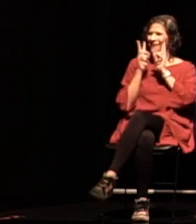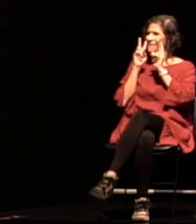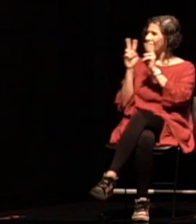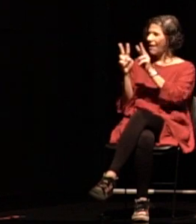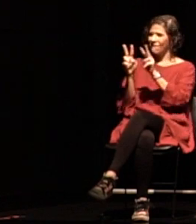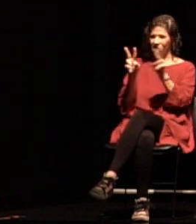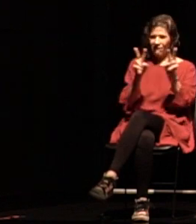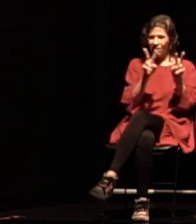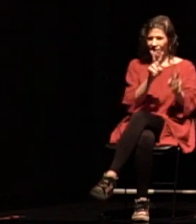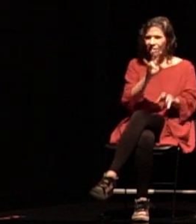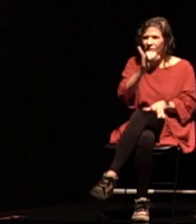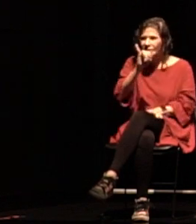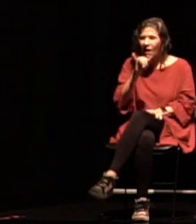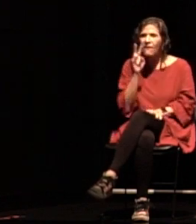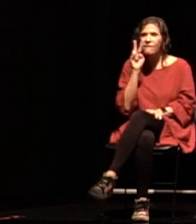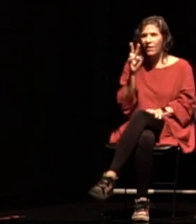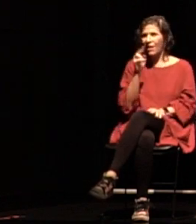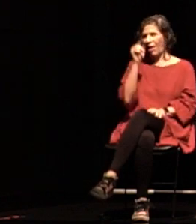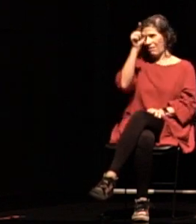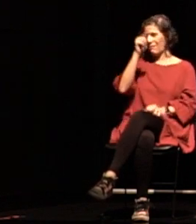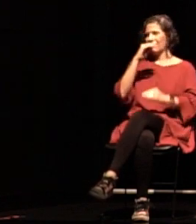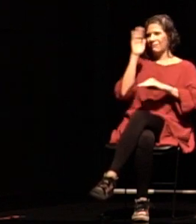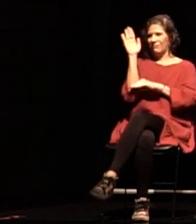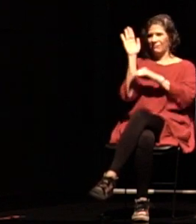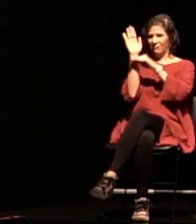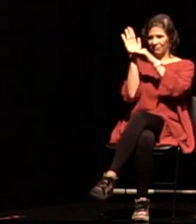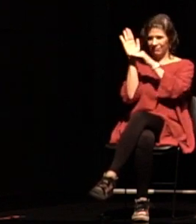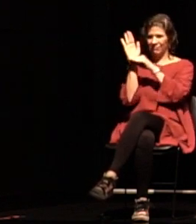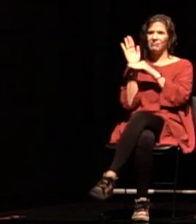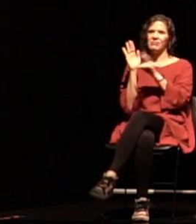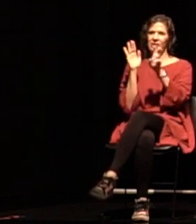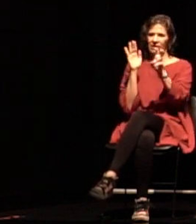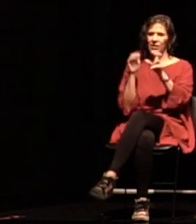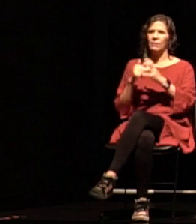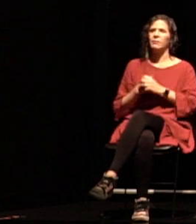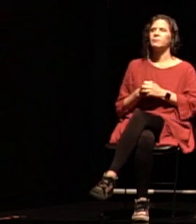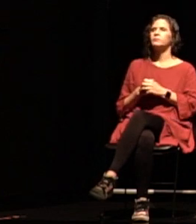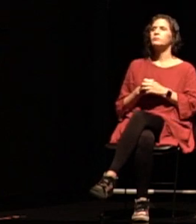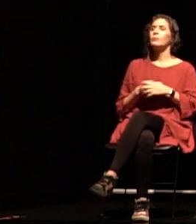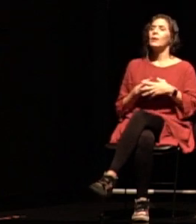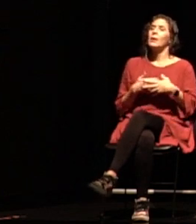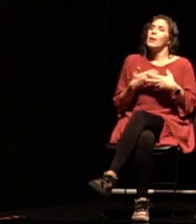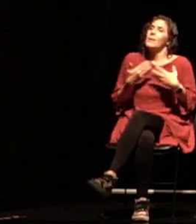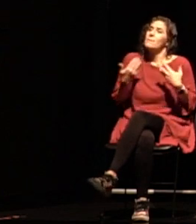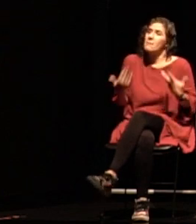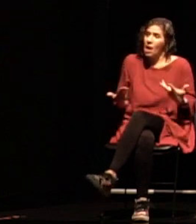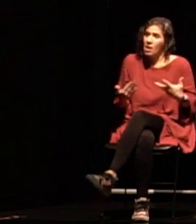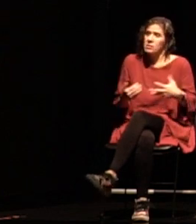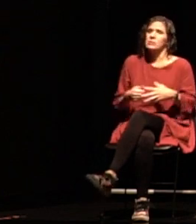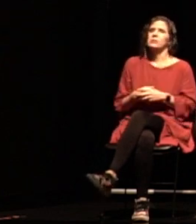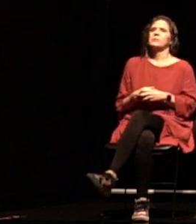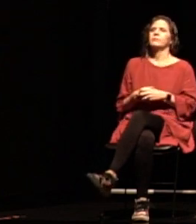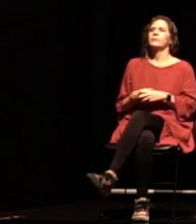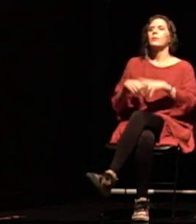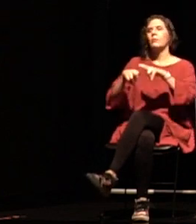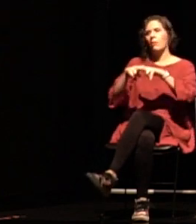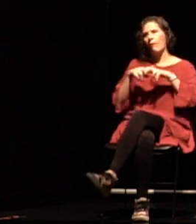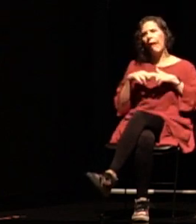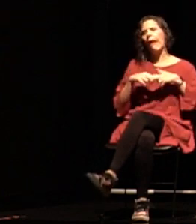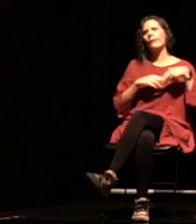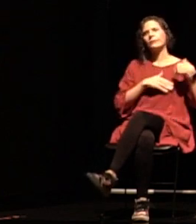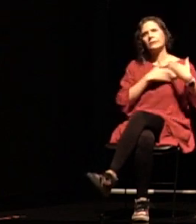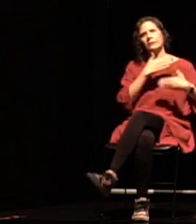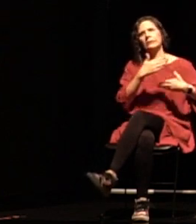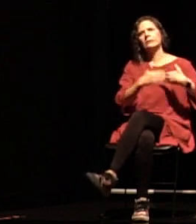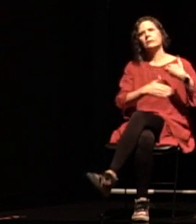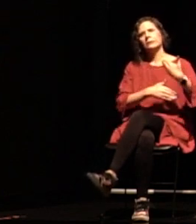daqui a pouco na galeria. Mas, através dessa saga, né, em